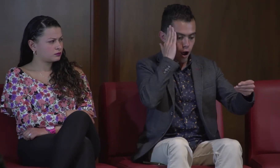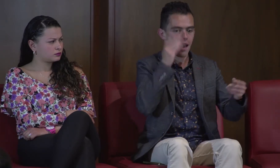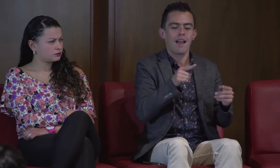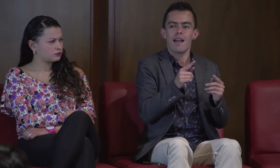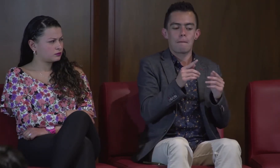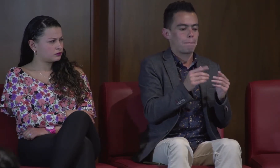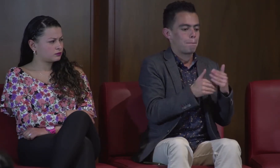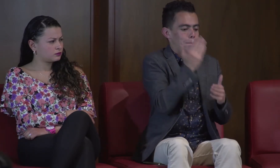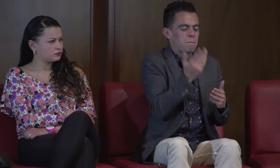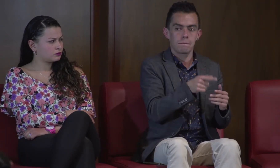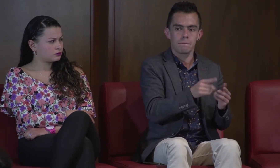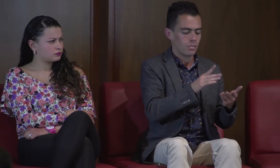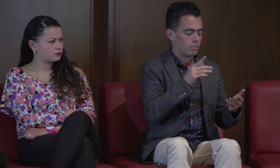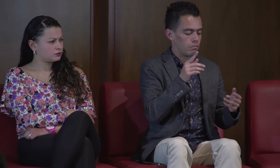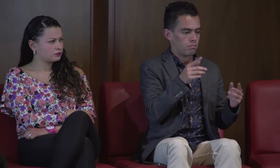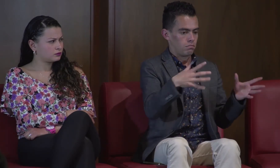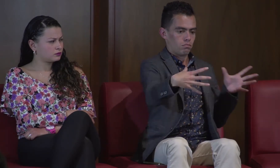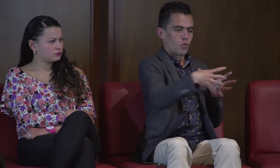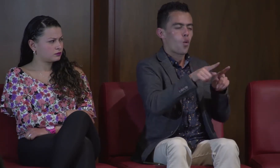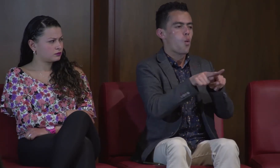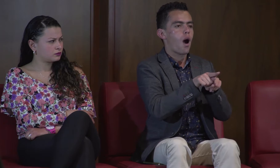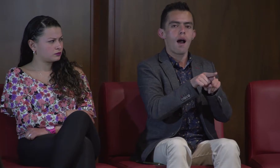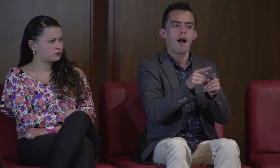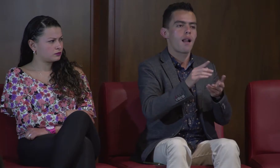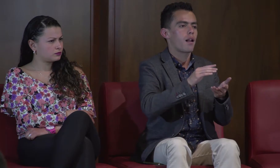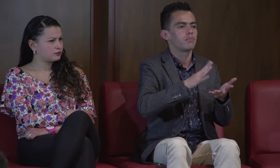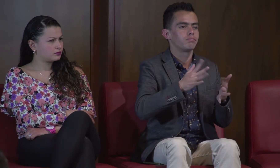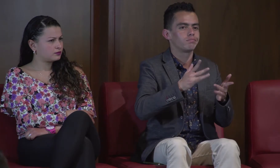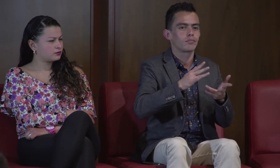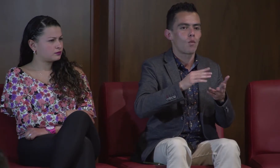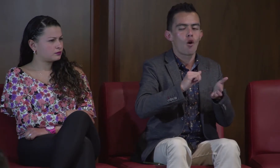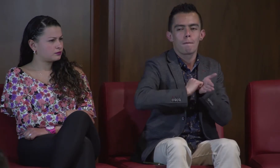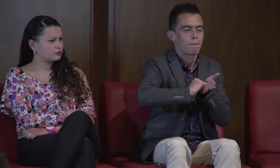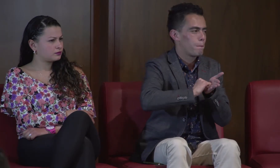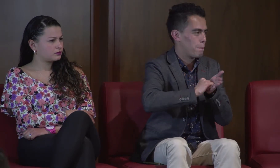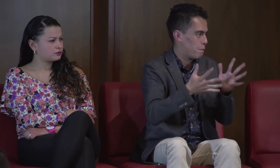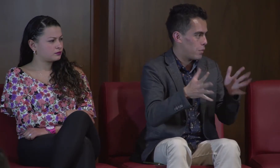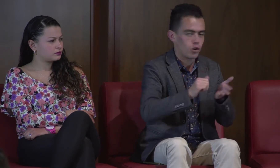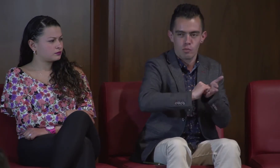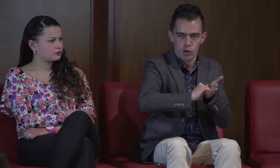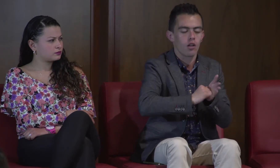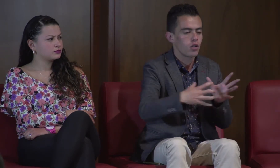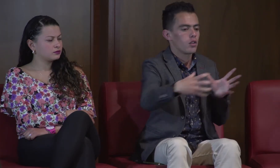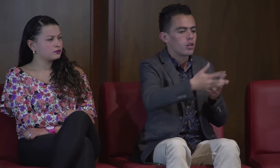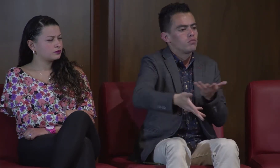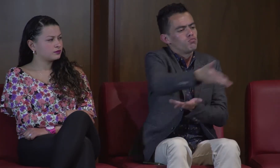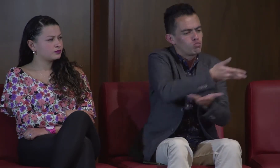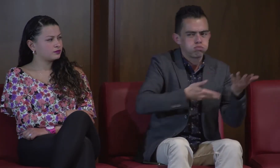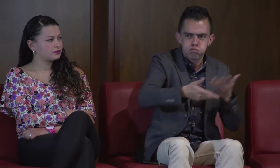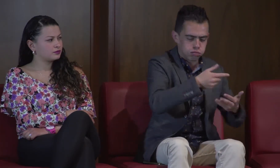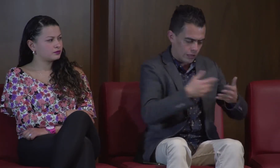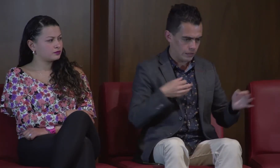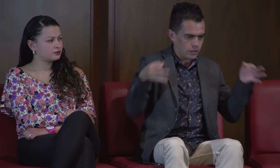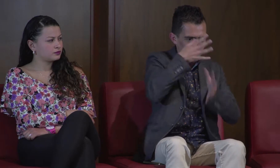Ricardo para poder tener el entendido real de ese constructo, y entonces en ese equipo de trabajo surge algo parecido, como